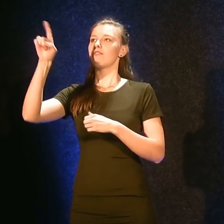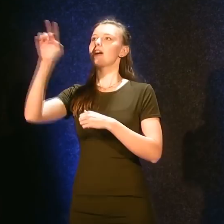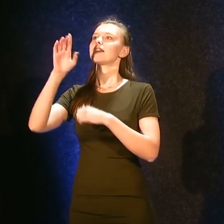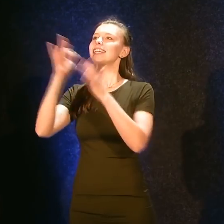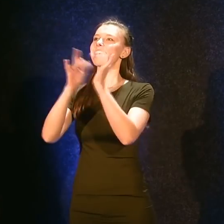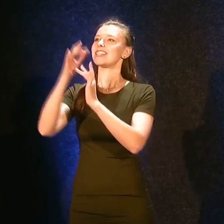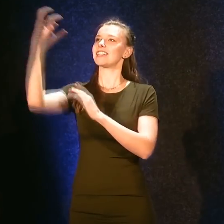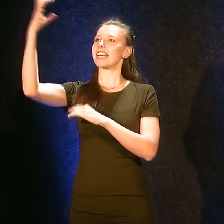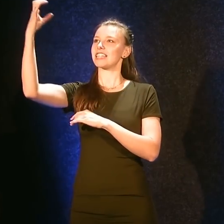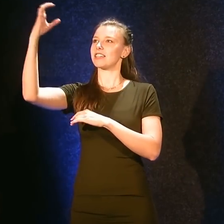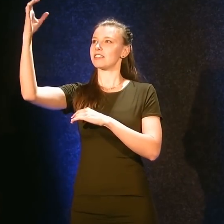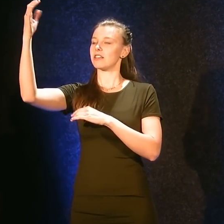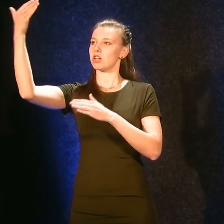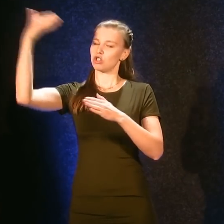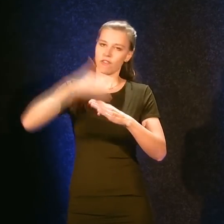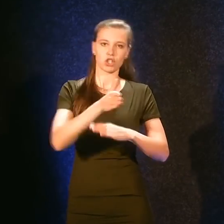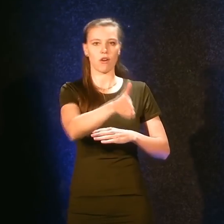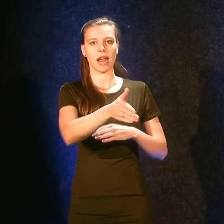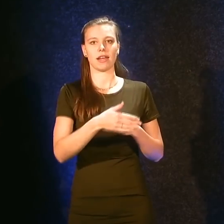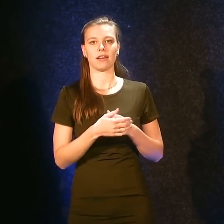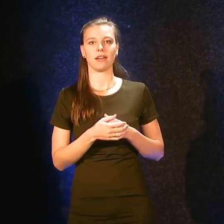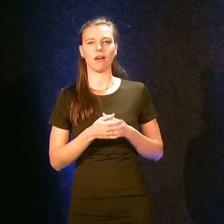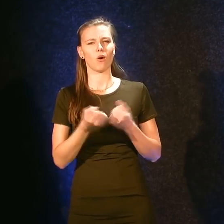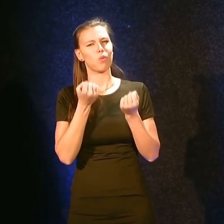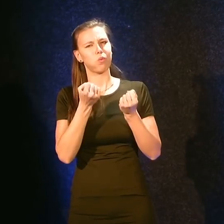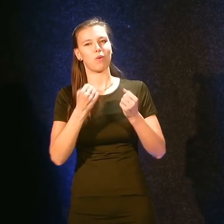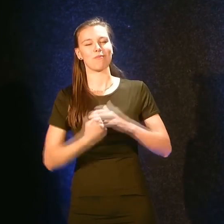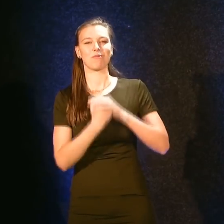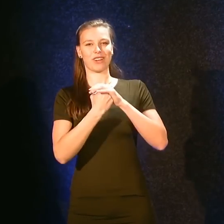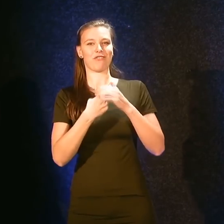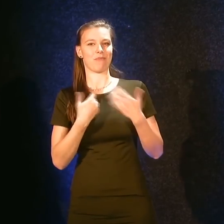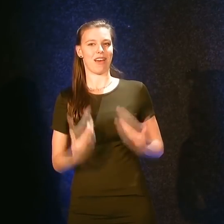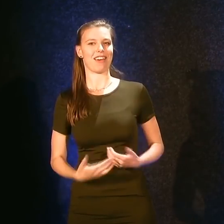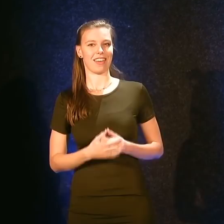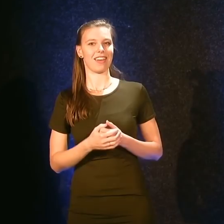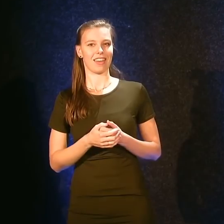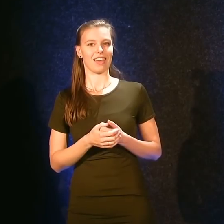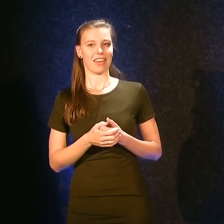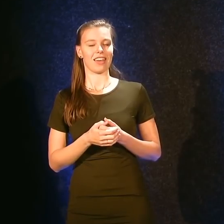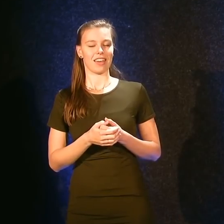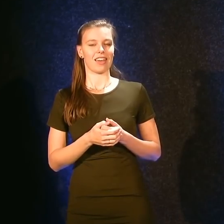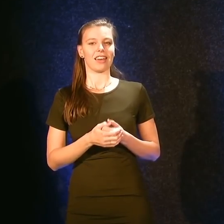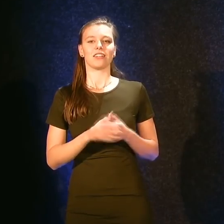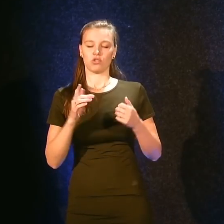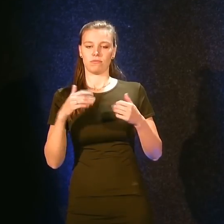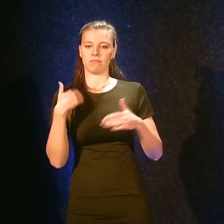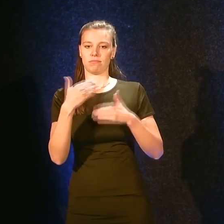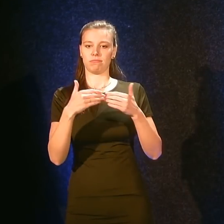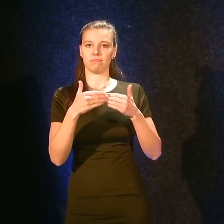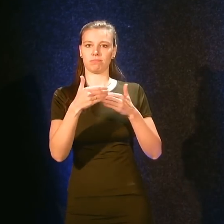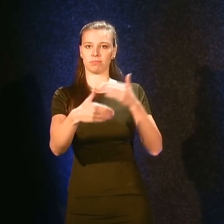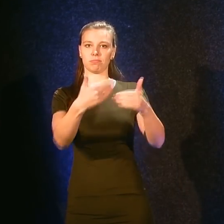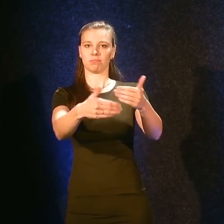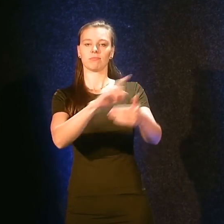hier dwars doorheen is gegaan. Dat is zo'n bemoediging wat mij betreft, in deze aanloop naar Pasen. We hebben geen God in de